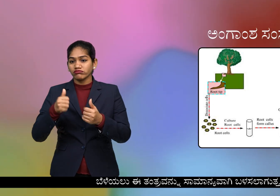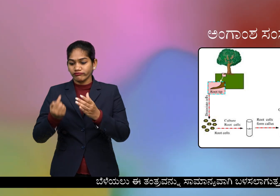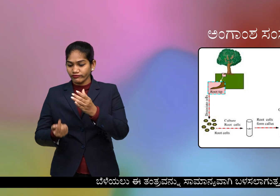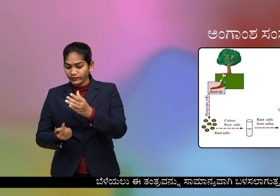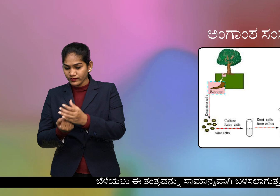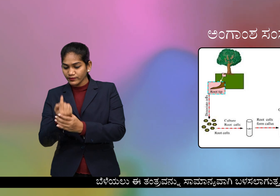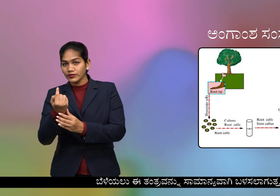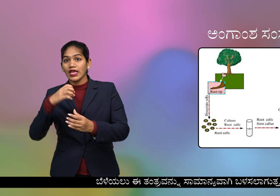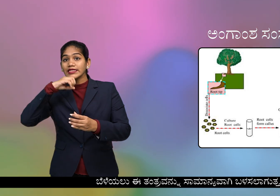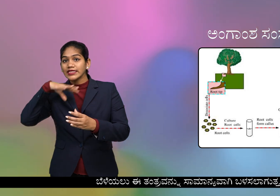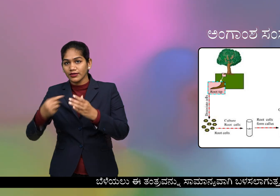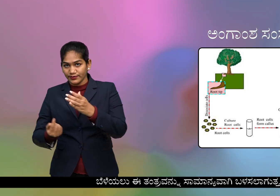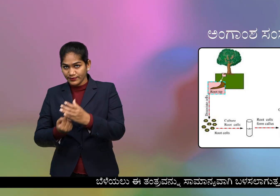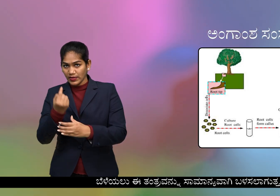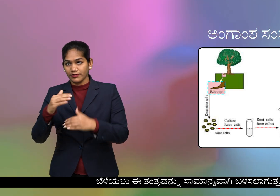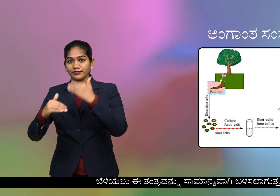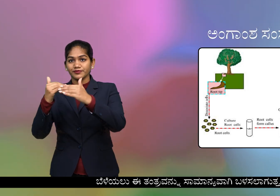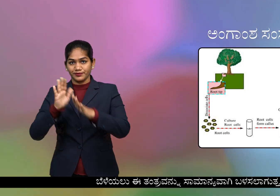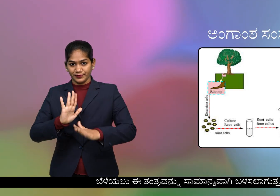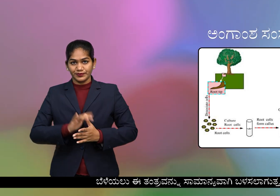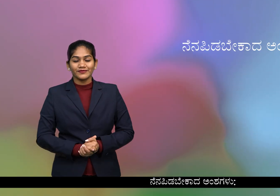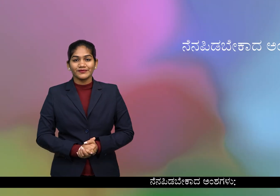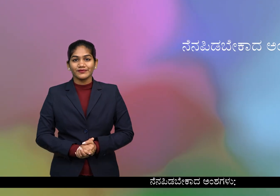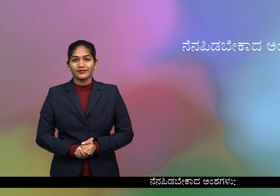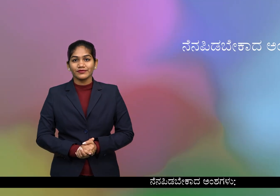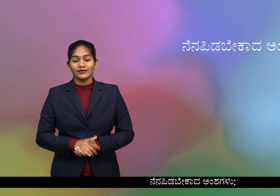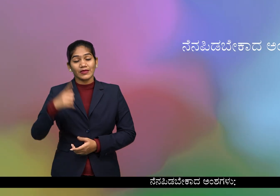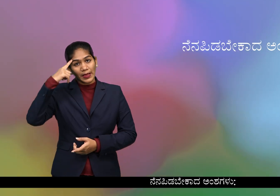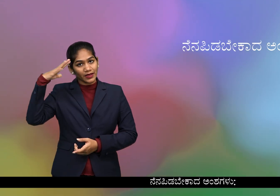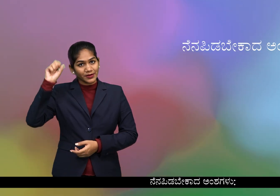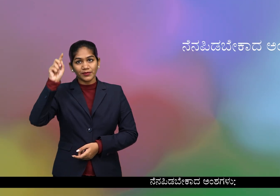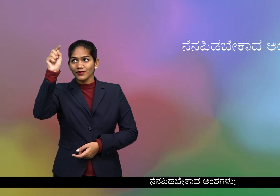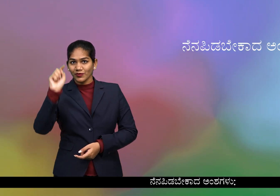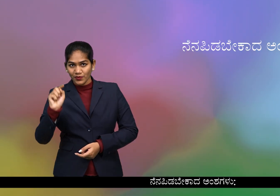ನೆನಪಿಡಬೇಕಾದ ಅಂಶಗಳು: